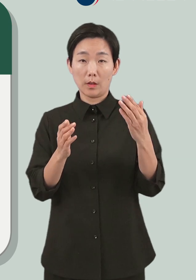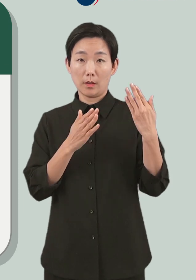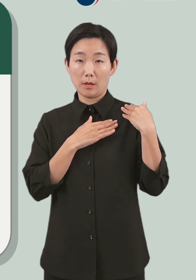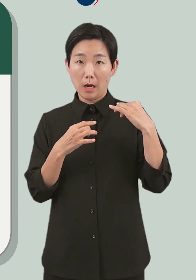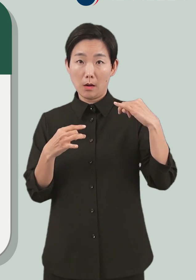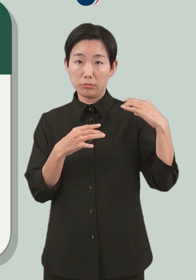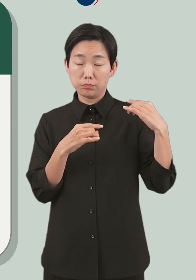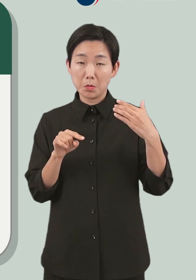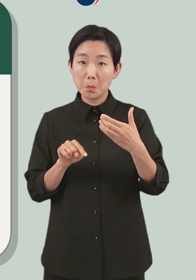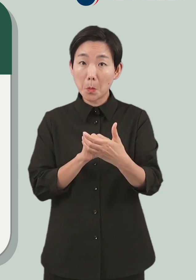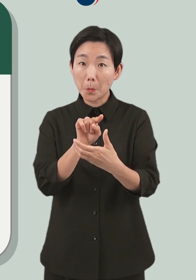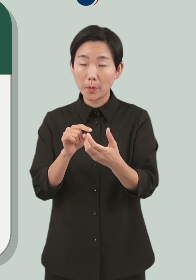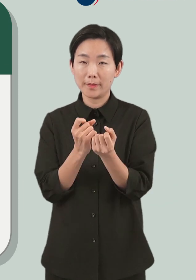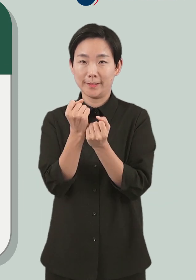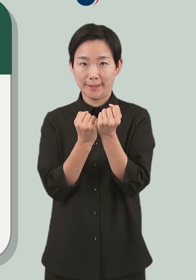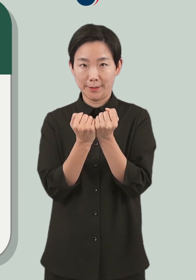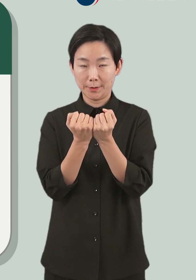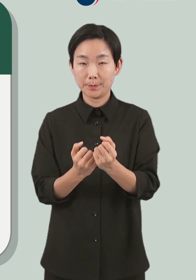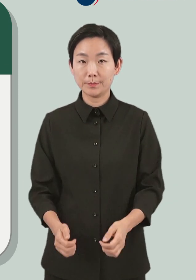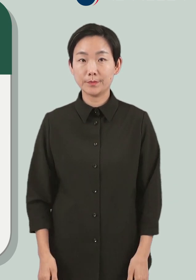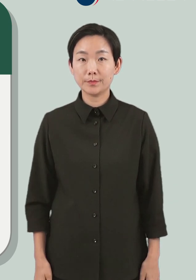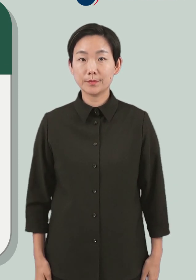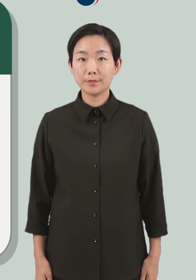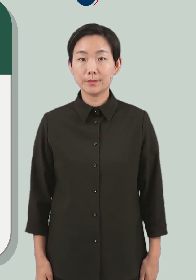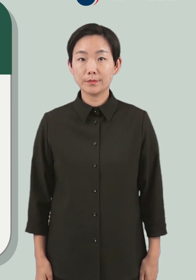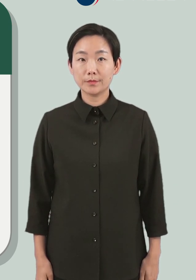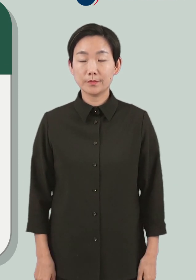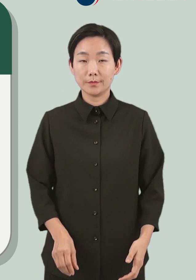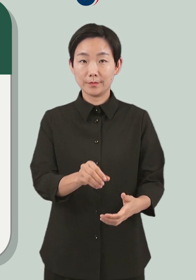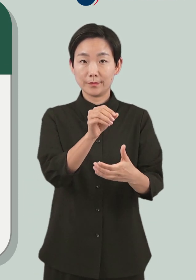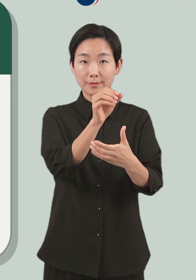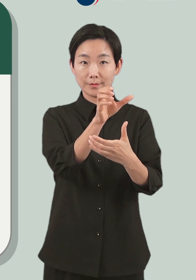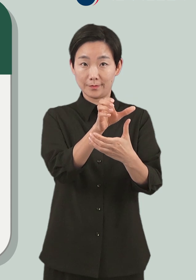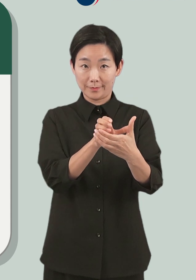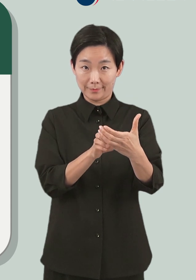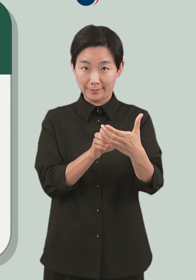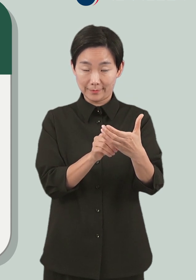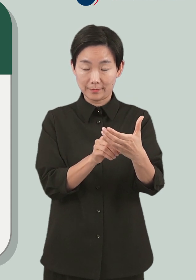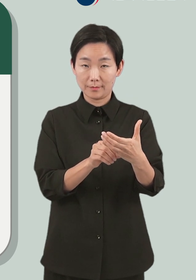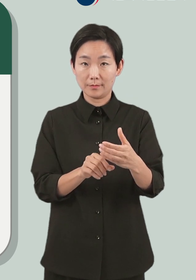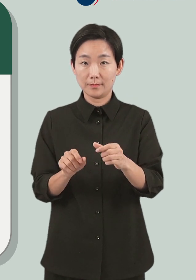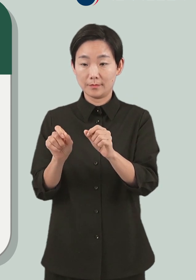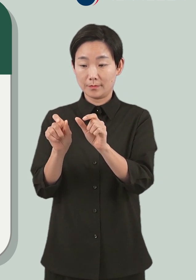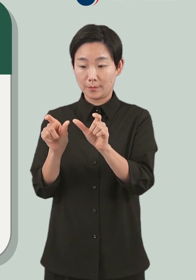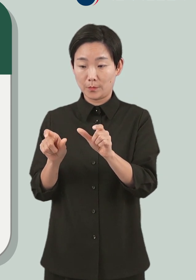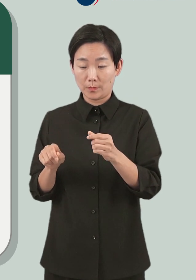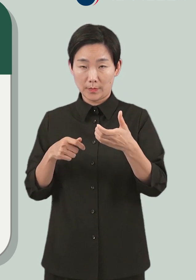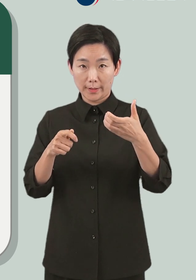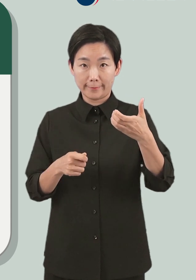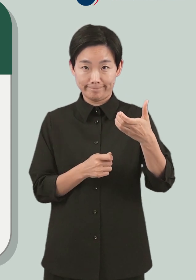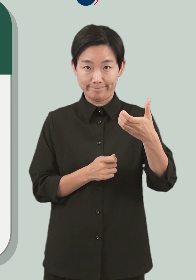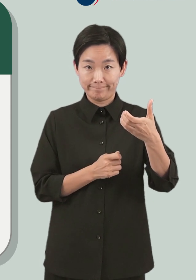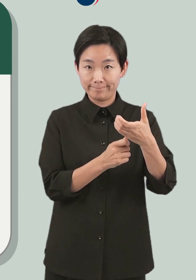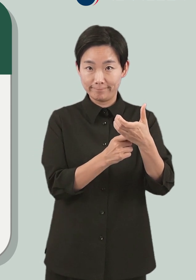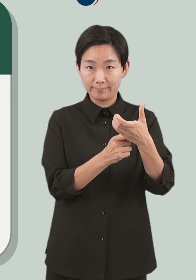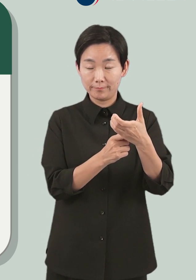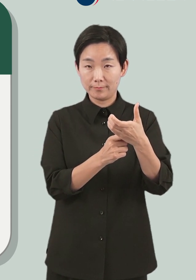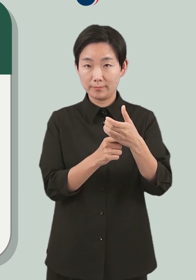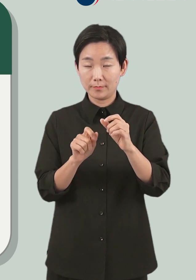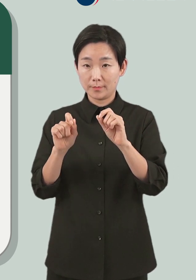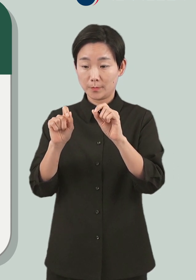이 의료기기는 어떻게 구성되어 있습니까? 본체와 패드가 부착된 코드, 패드 홀더,